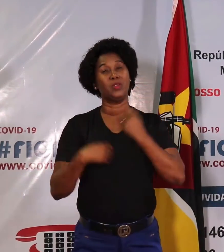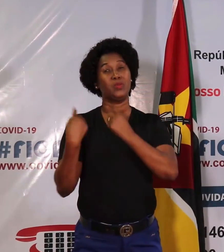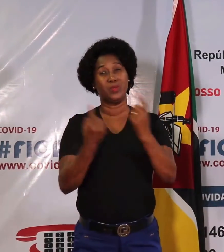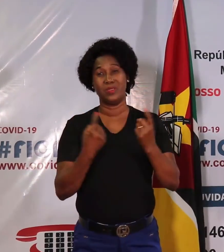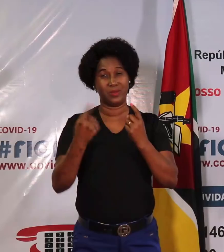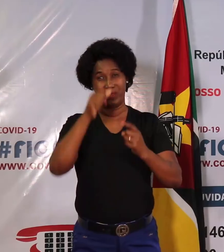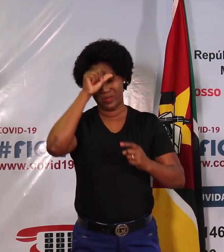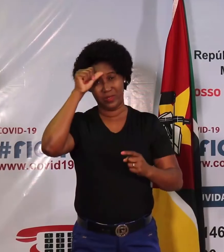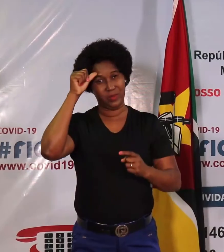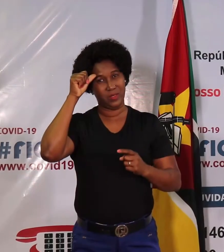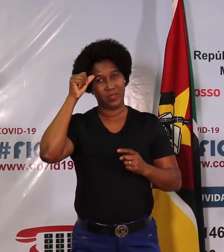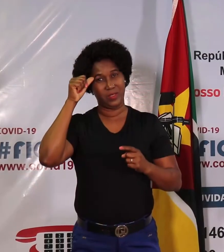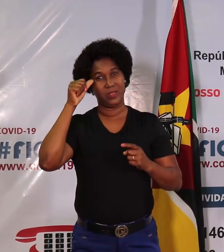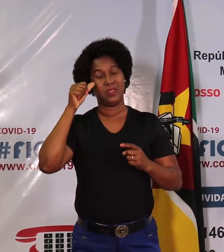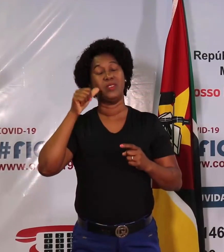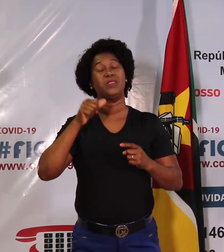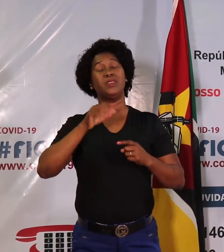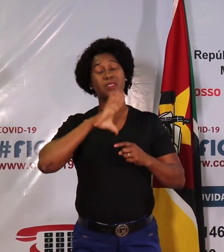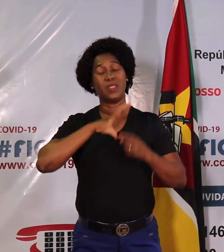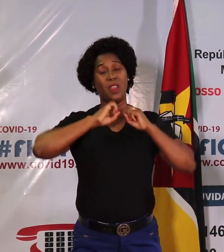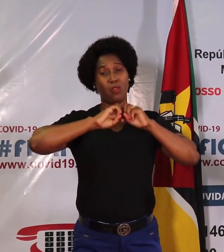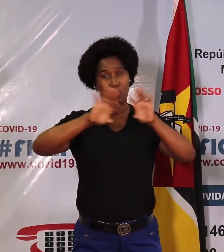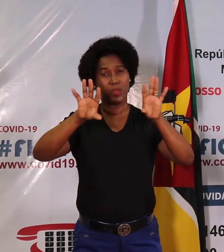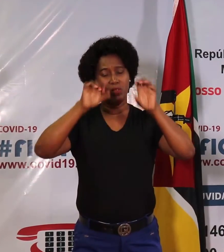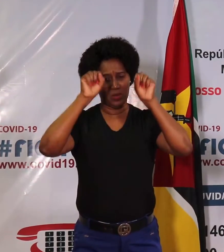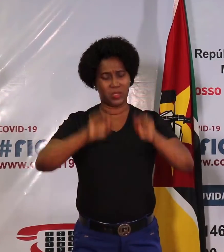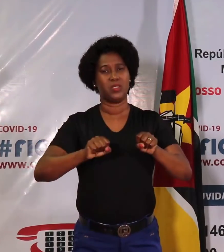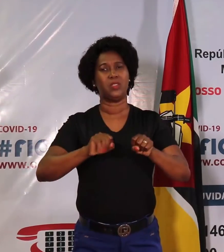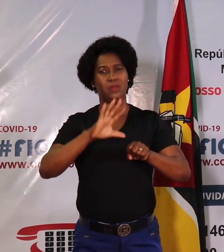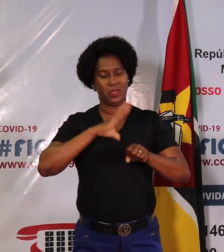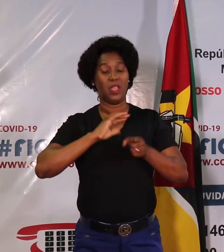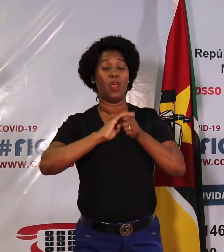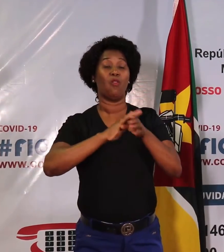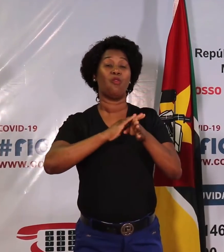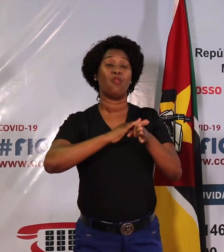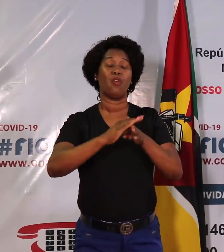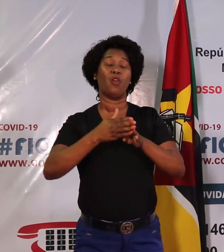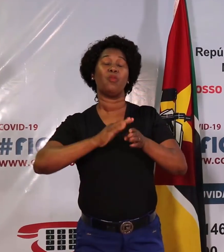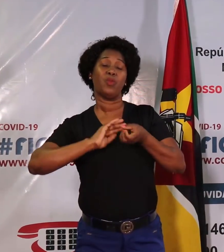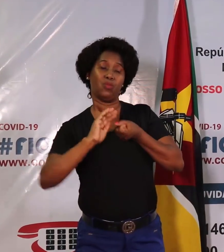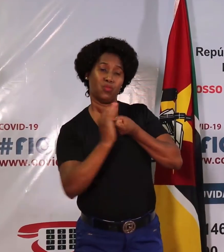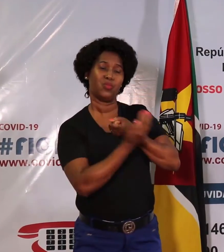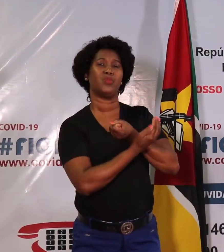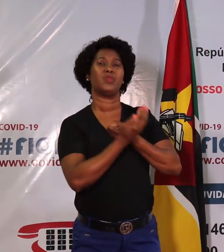momento, possam ter informação e possam adotar medidas de prevenção contra o